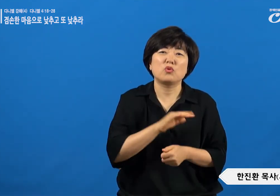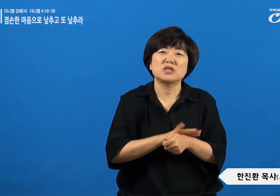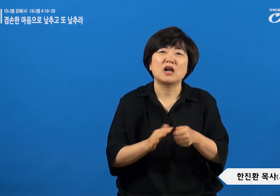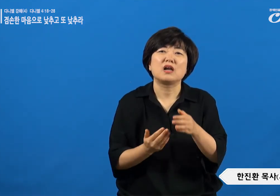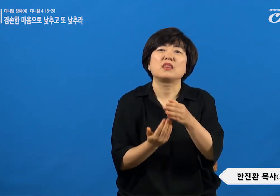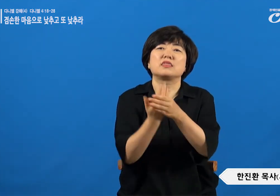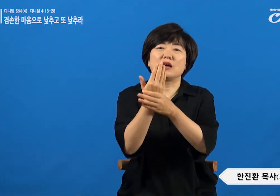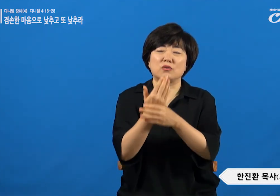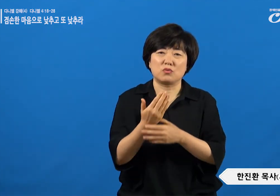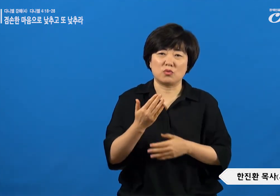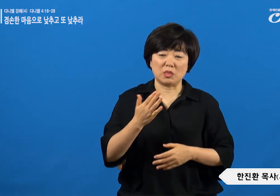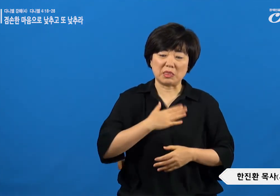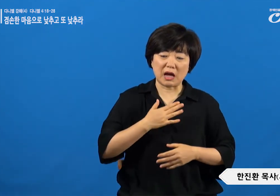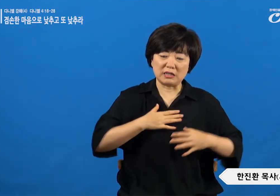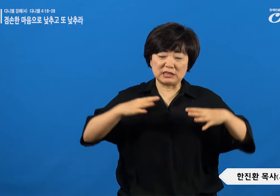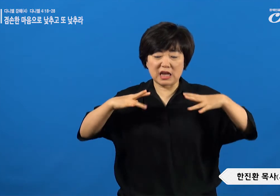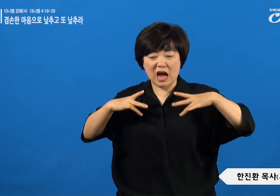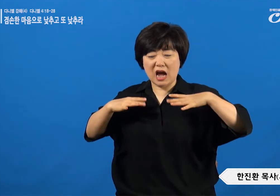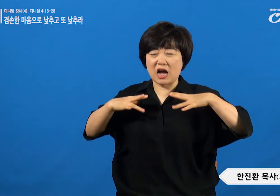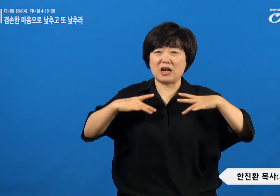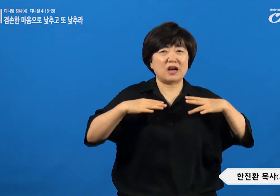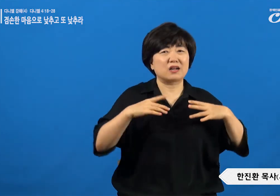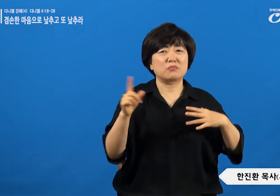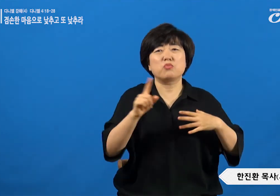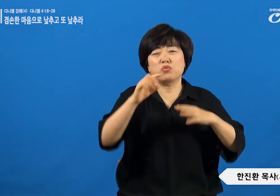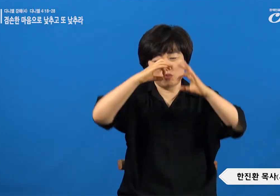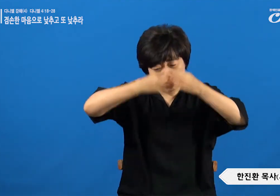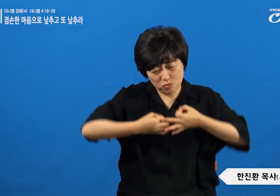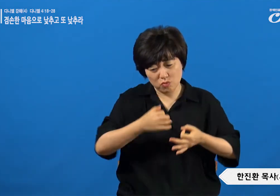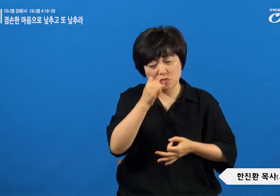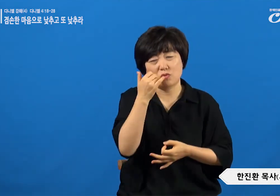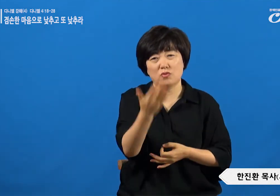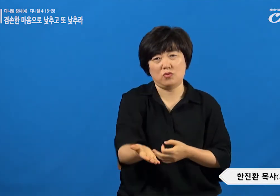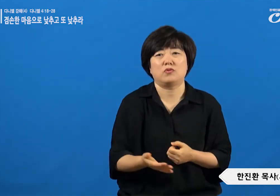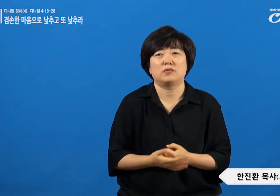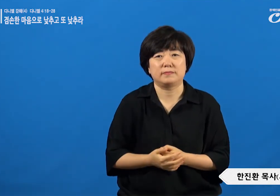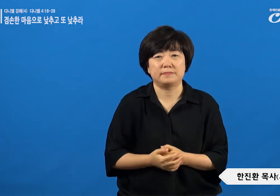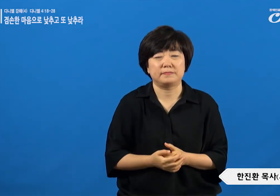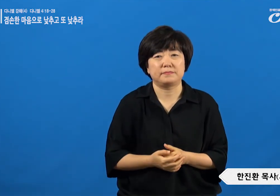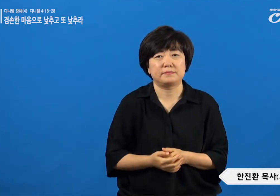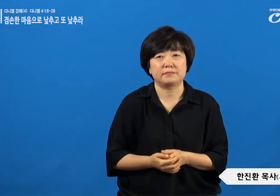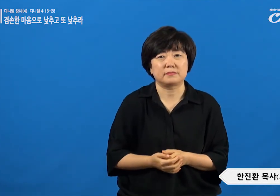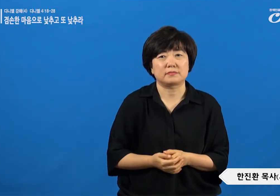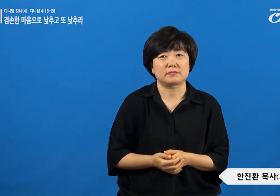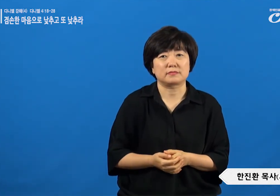뭐가 잘났다고 우리가 자기를 자랑하고 뻐기고 할 것입니까?